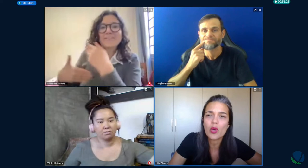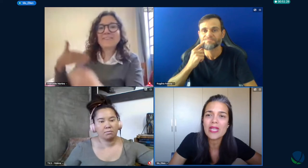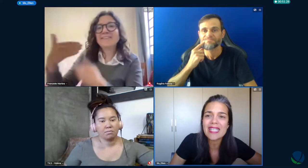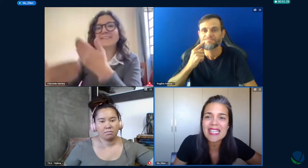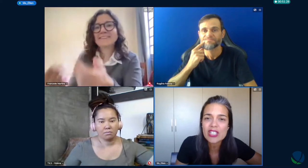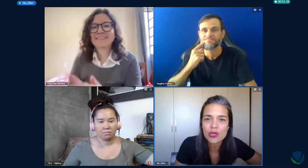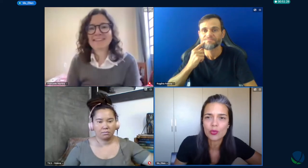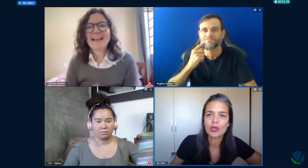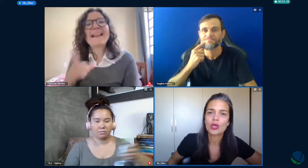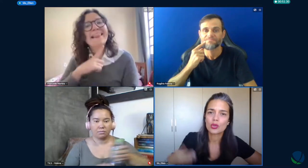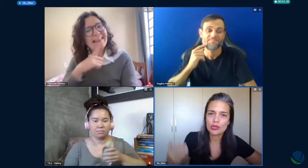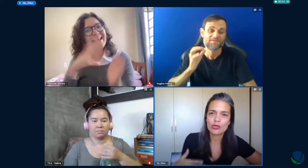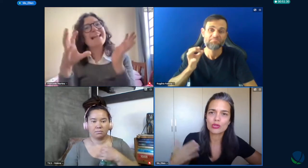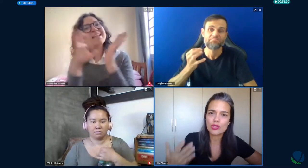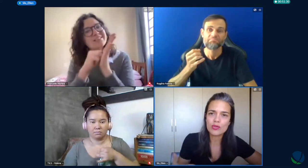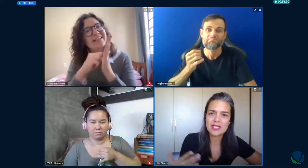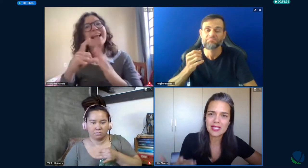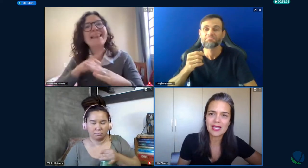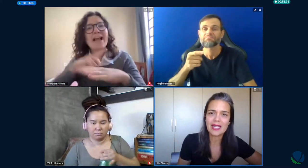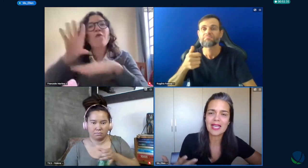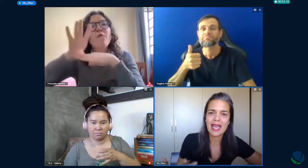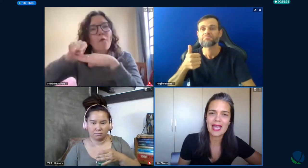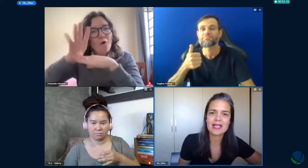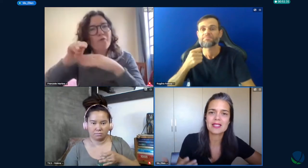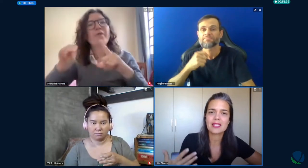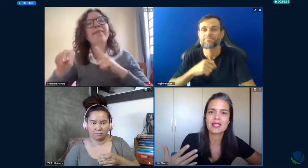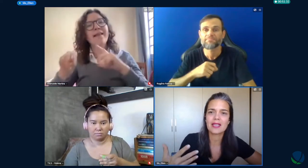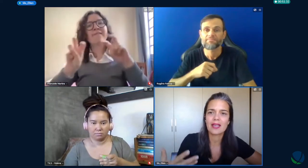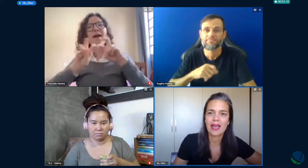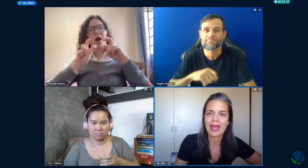como que foi o início dos surdos conseguirem